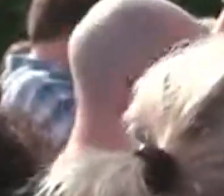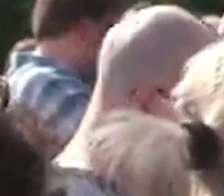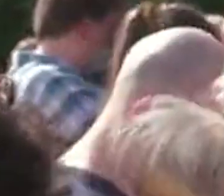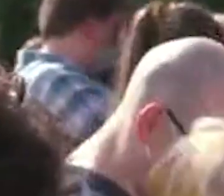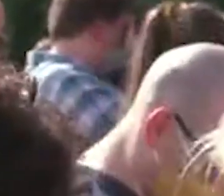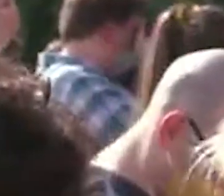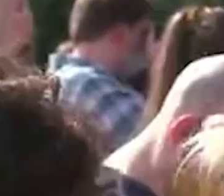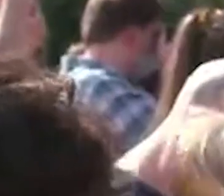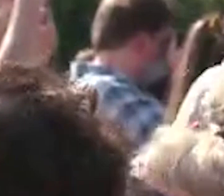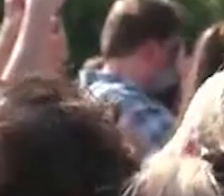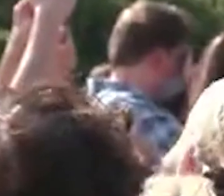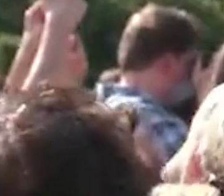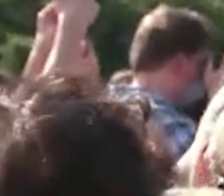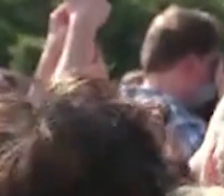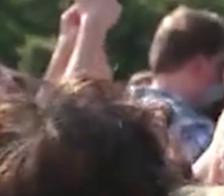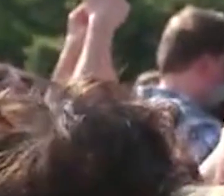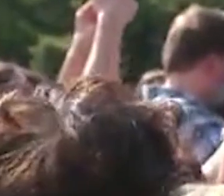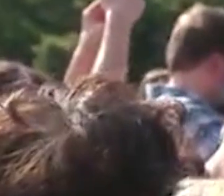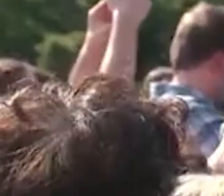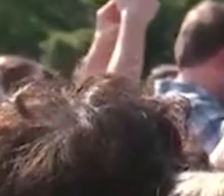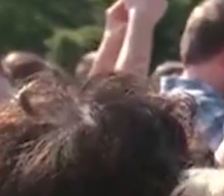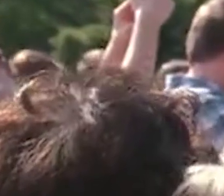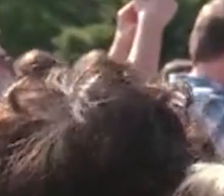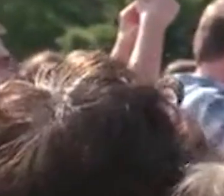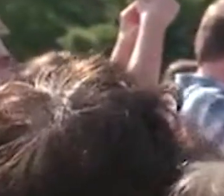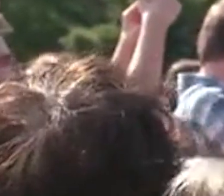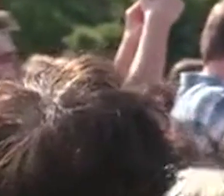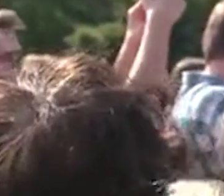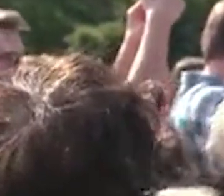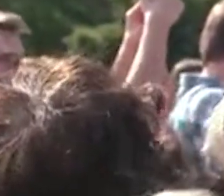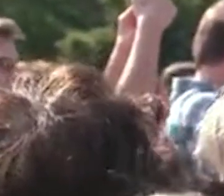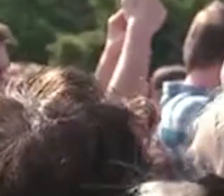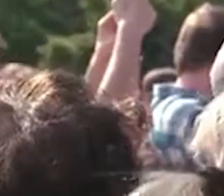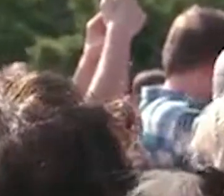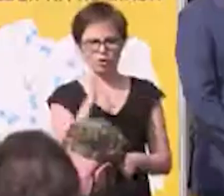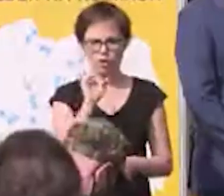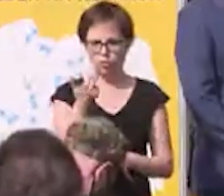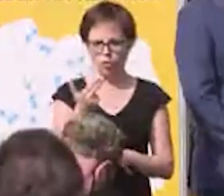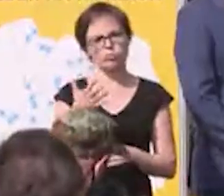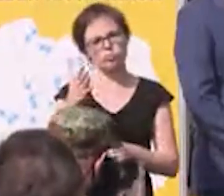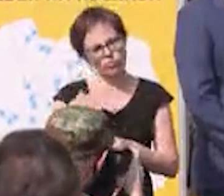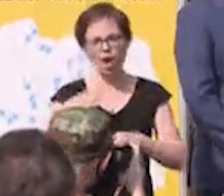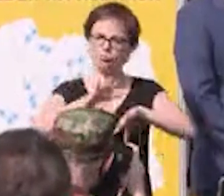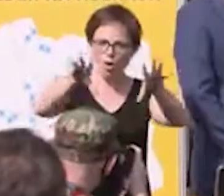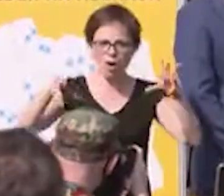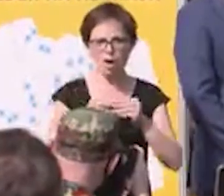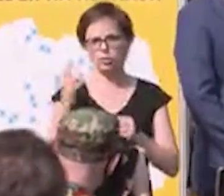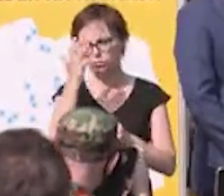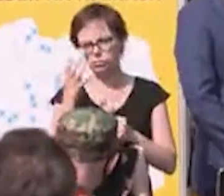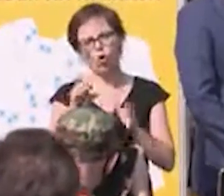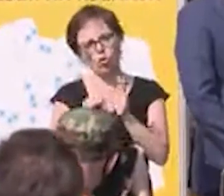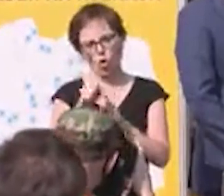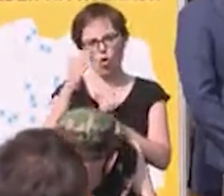będziemy przekonywać, agitować, będziemy zachęcać do głosowania na Szymona. Bądźcie z nami dzisiaj do